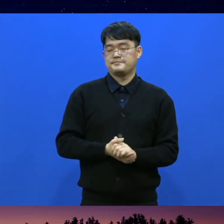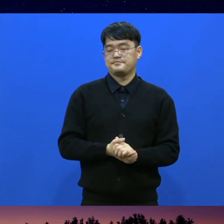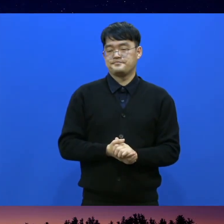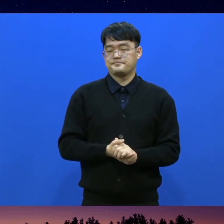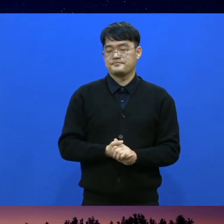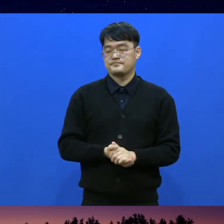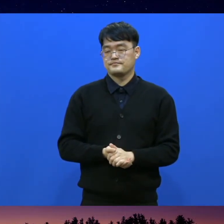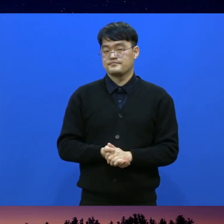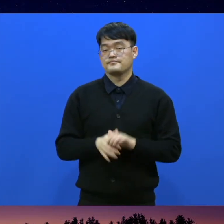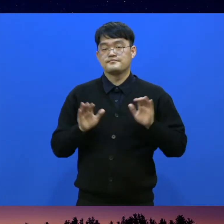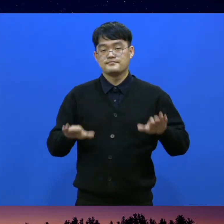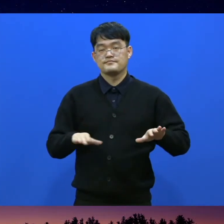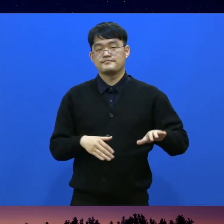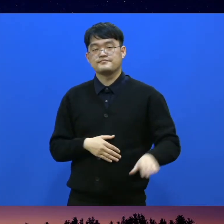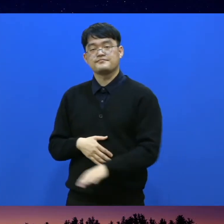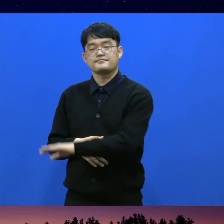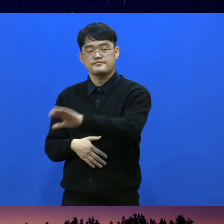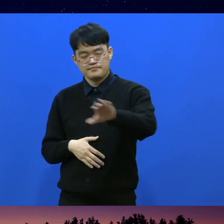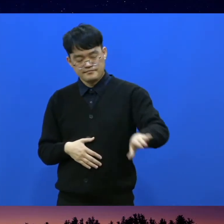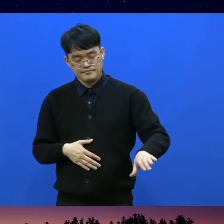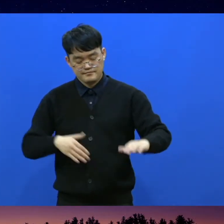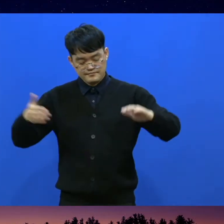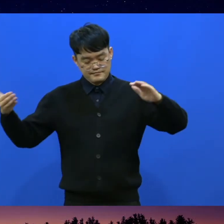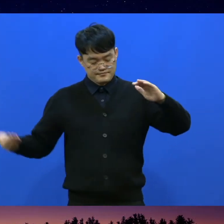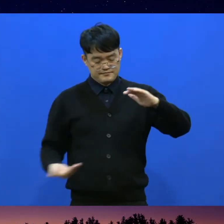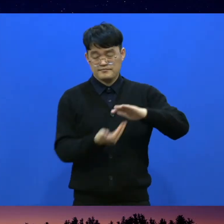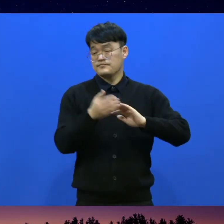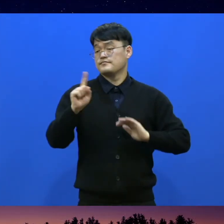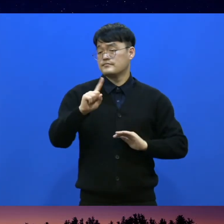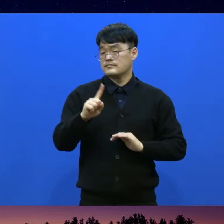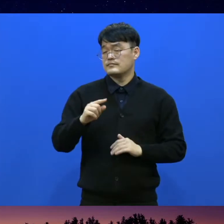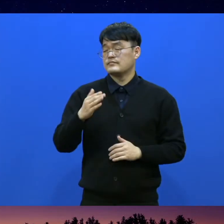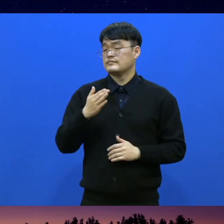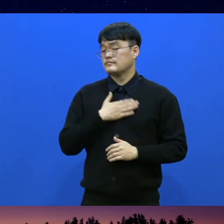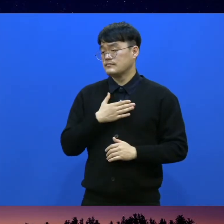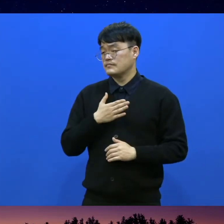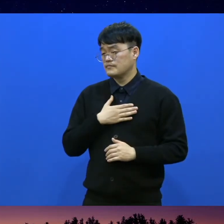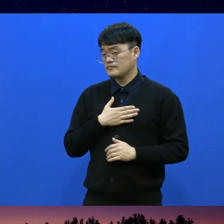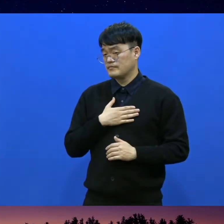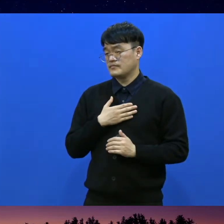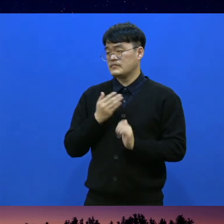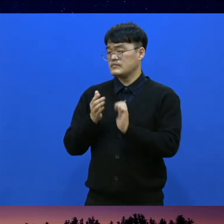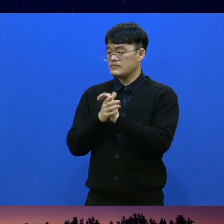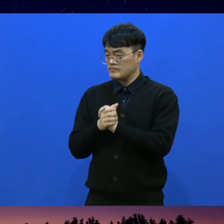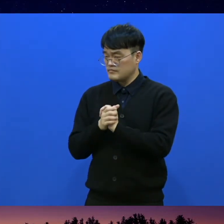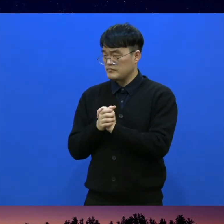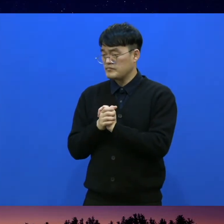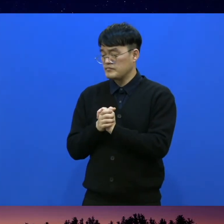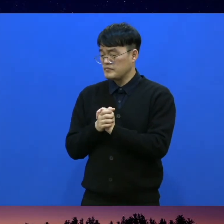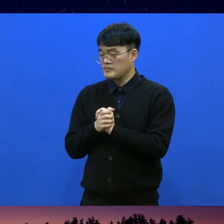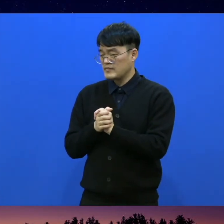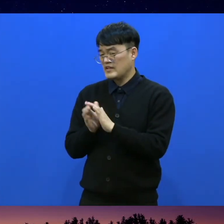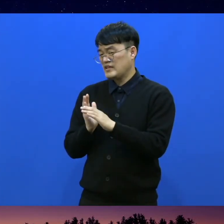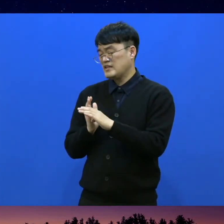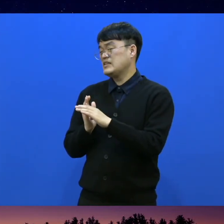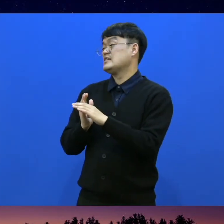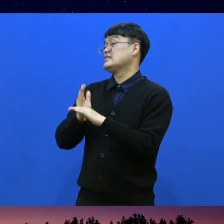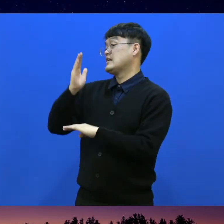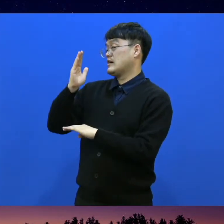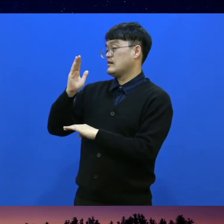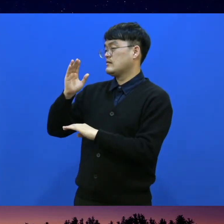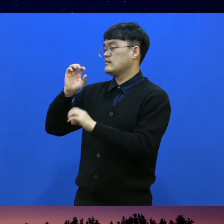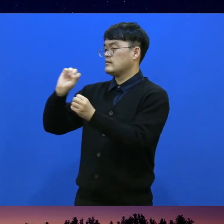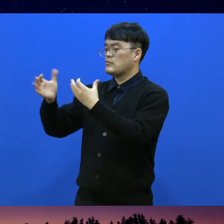오늘 여러분이 오늘 우리에게 모든 게 이루어진 게 있다면요. 내가 여기까지 기도한 거예요. 기도한 거예요. 기도 이상 온 사람은